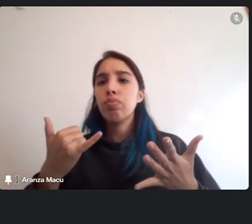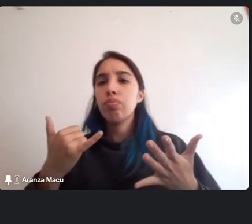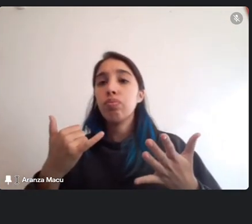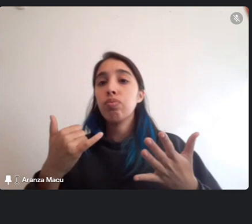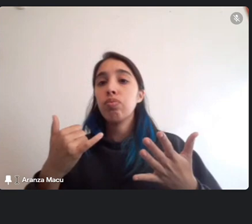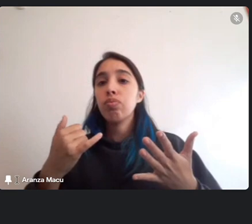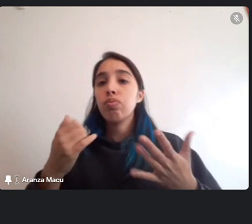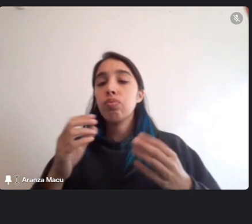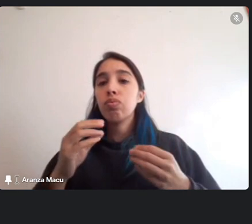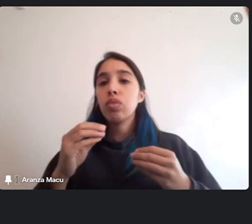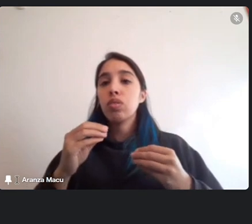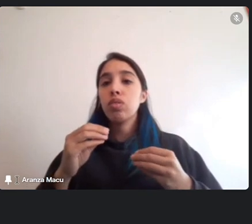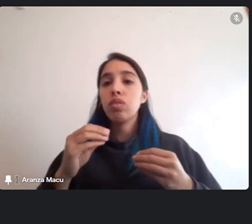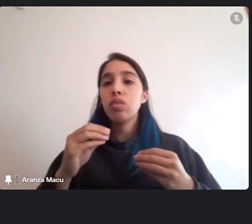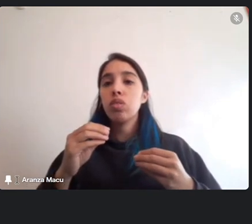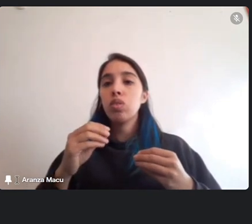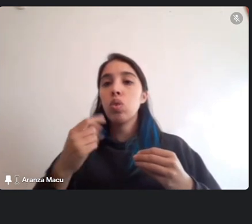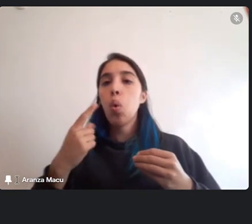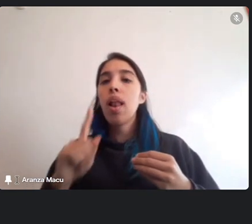¿Cuáles son los verbos?